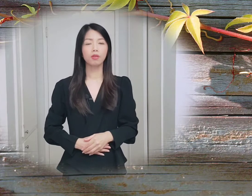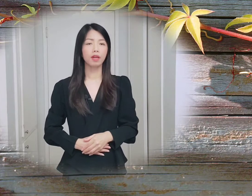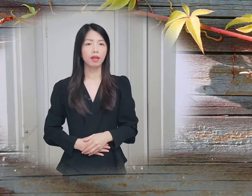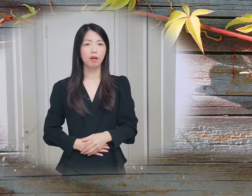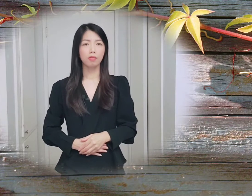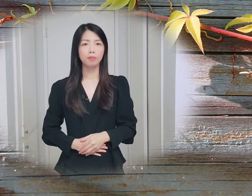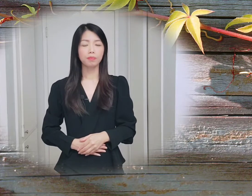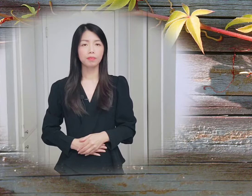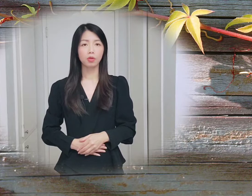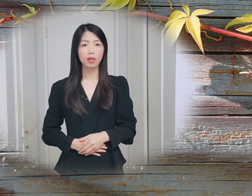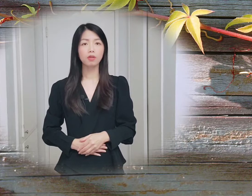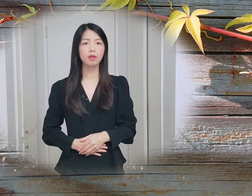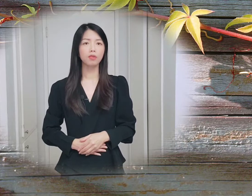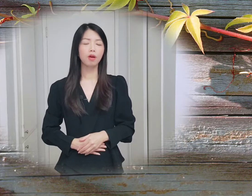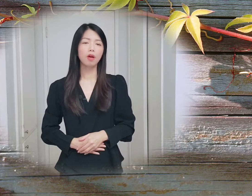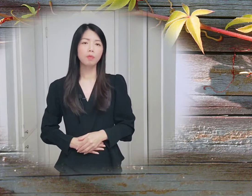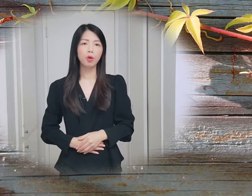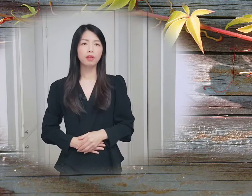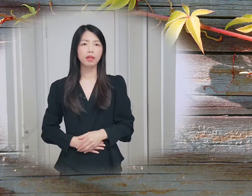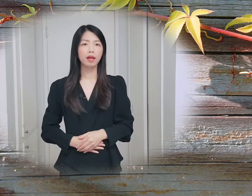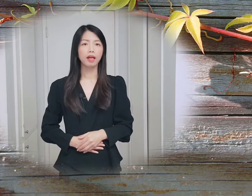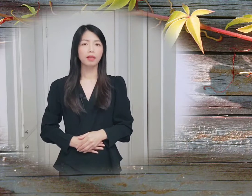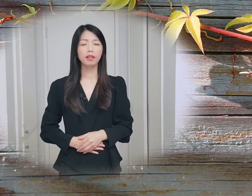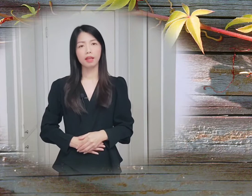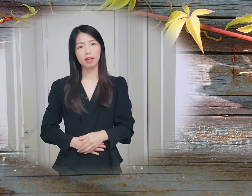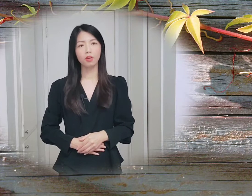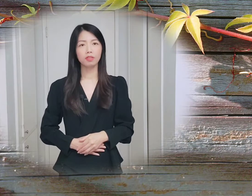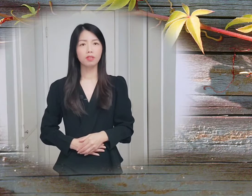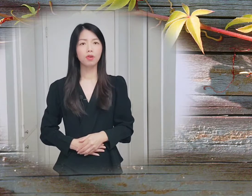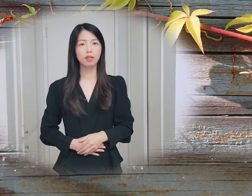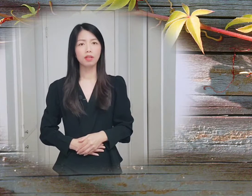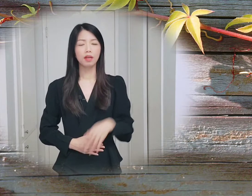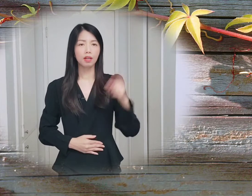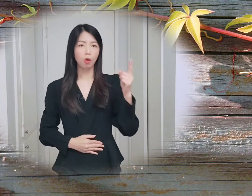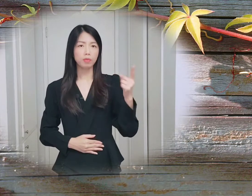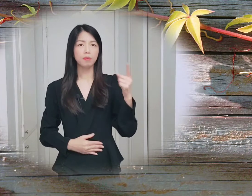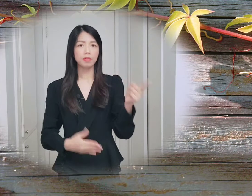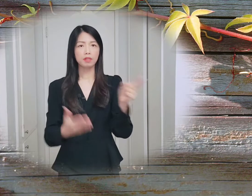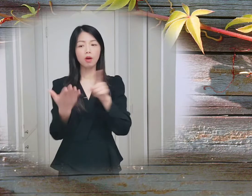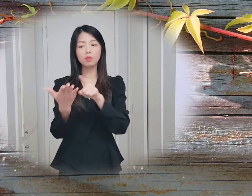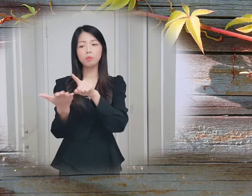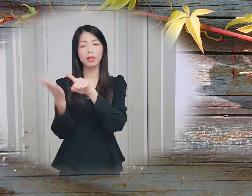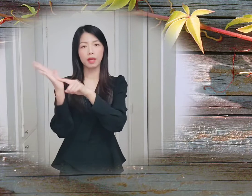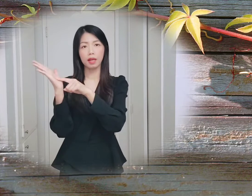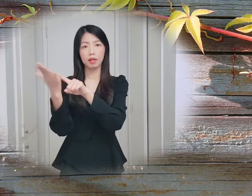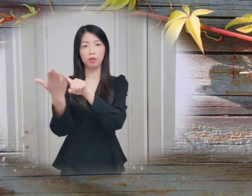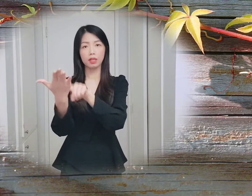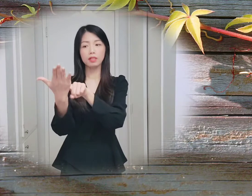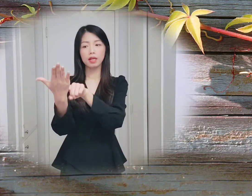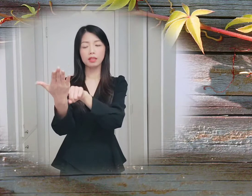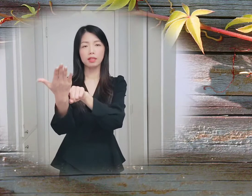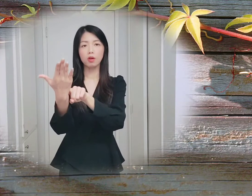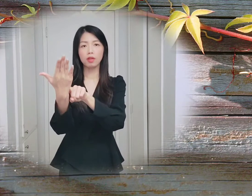없네. 이렇게 저는 해석을 했고요. 표현하다, 나타내다 이런 뜻의 수어는 검지를 펴셔서 손바닥에